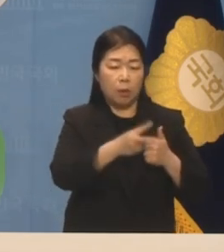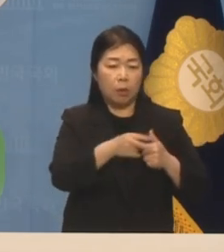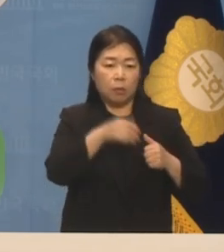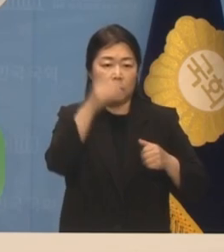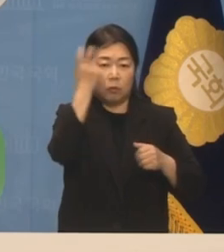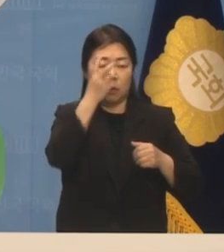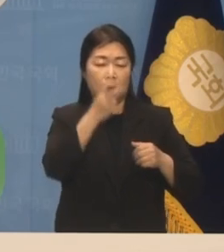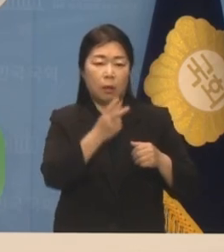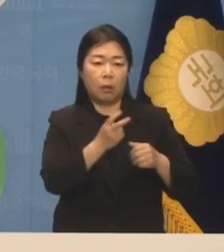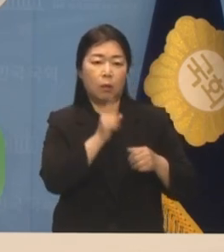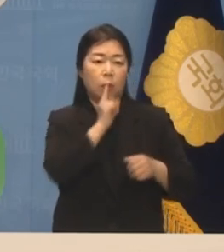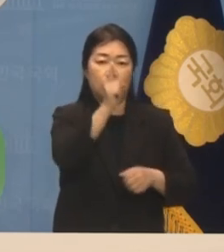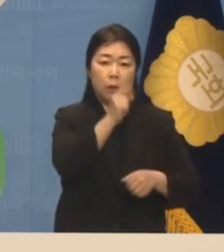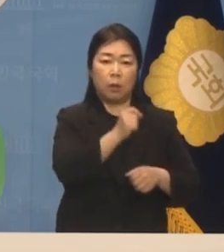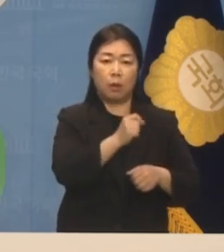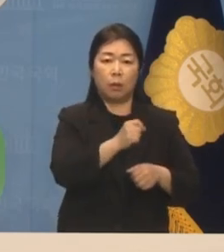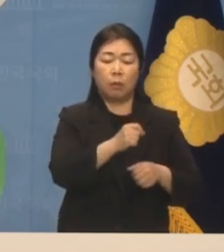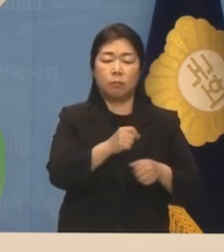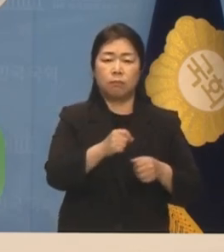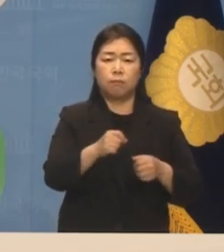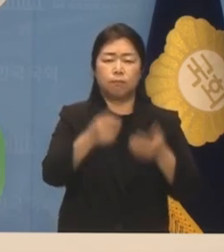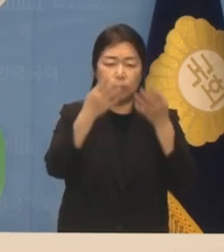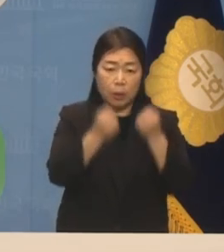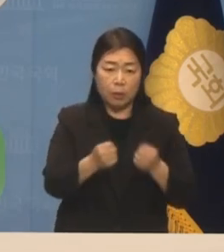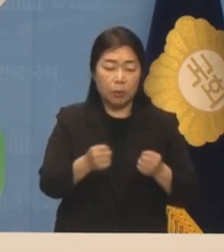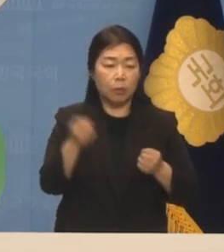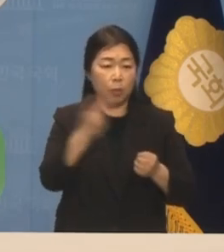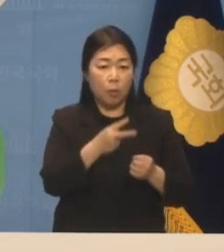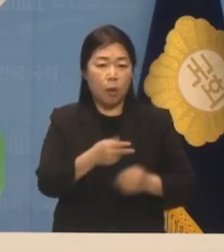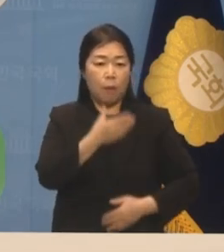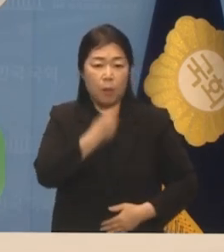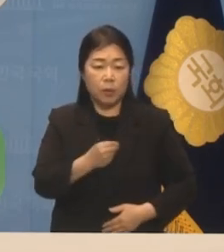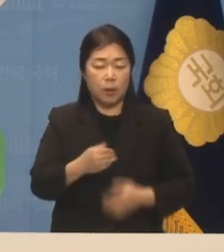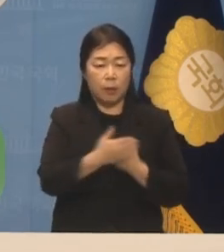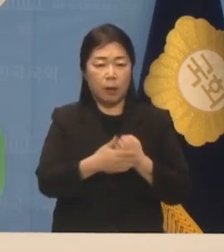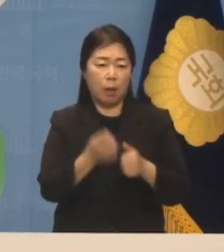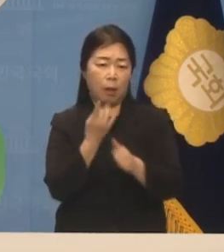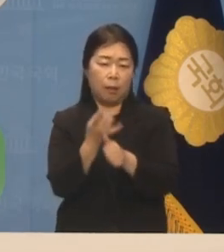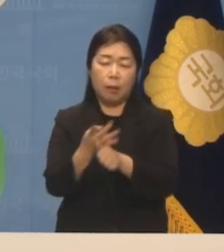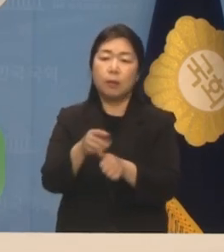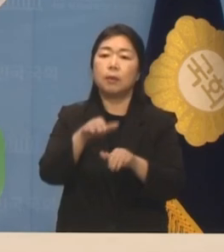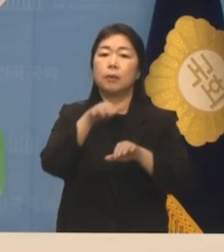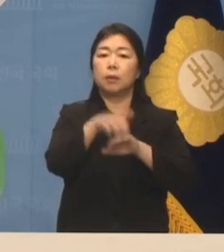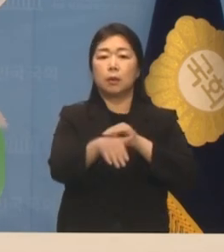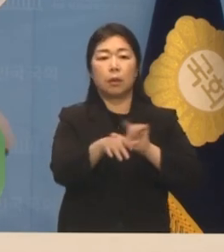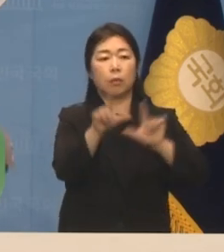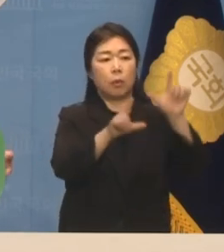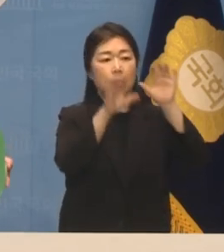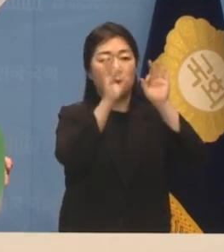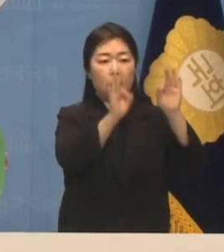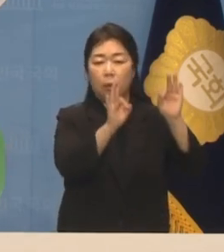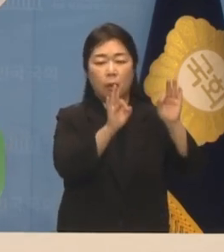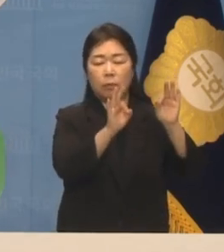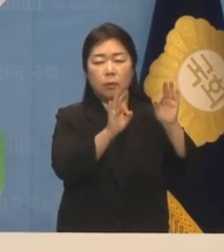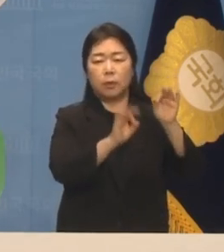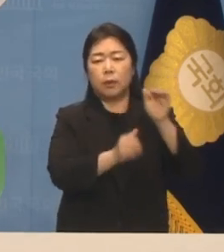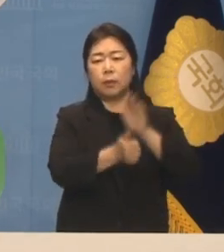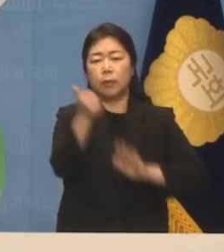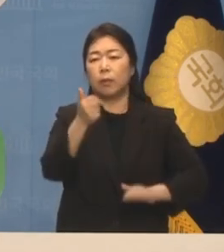표퓰리즘, 민생 토론회로 일관하는 윤석열 정권의 한국 사회를 미래를 더 이상 맡길 수는